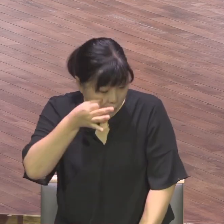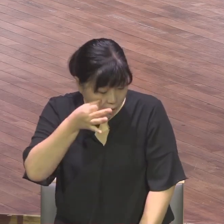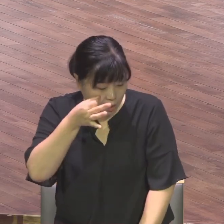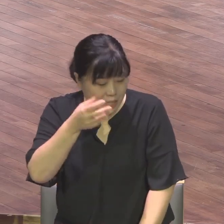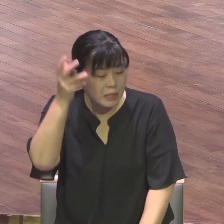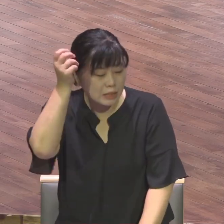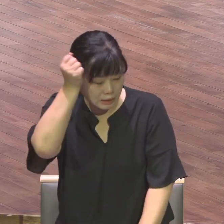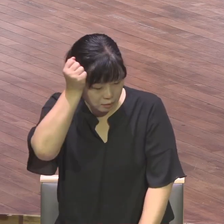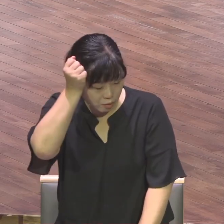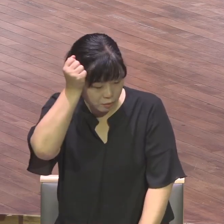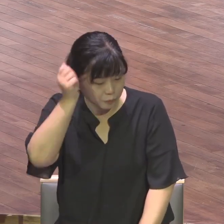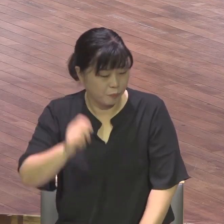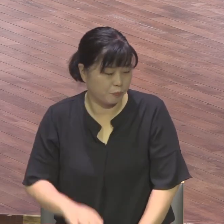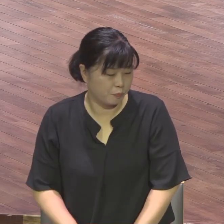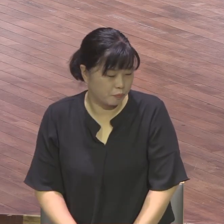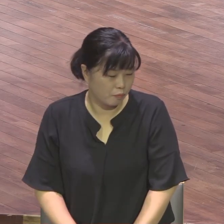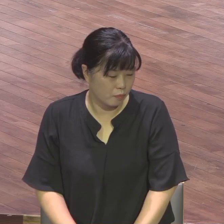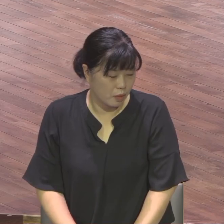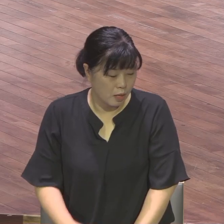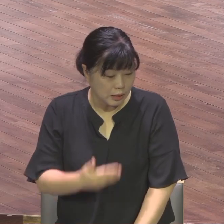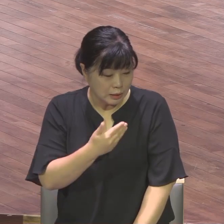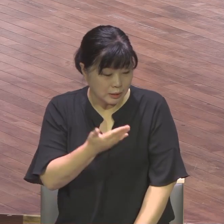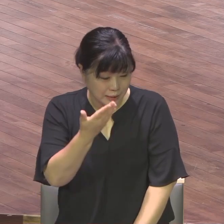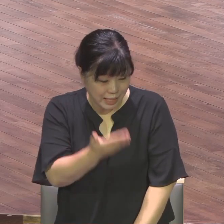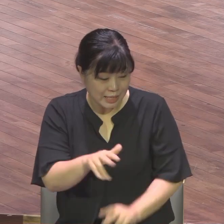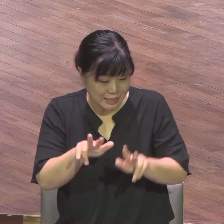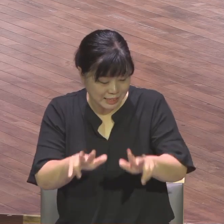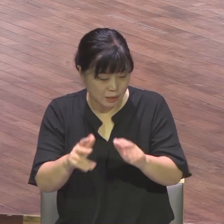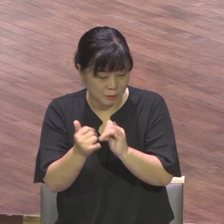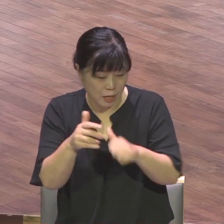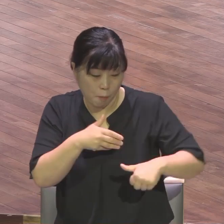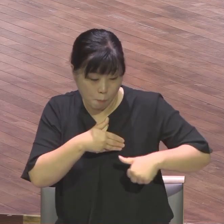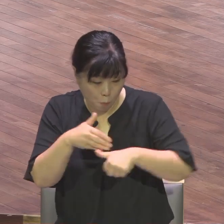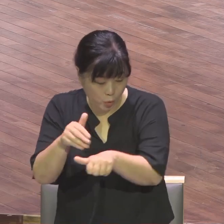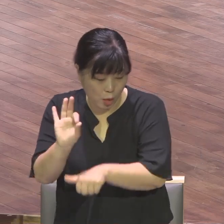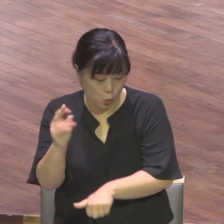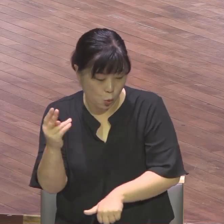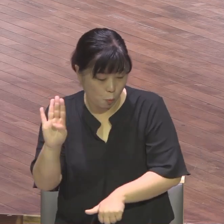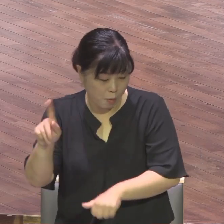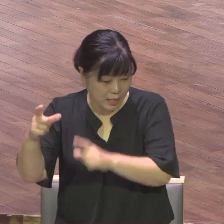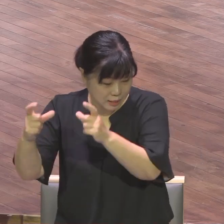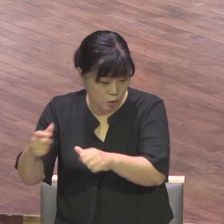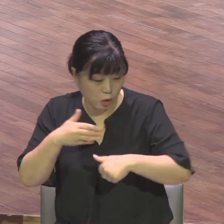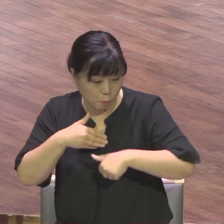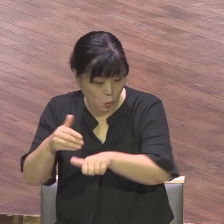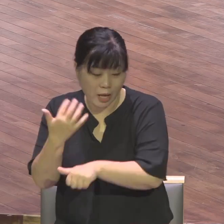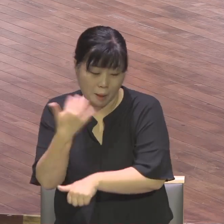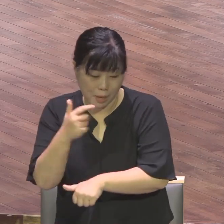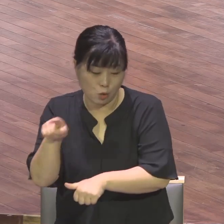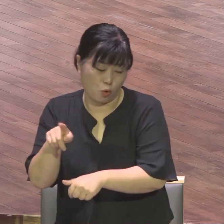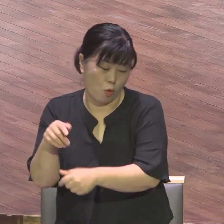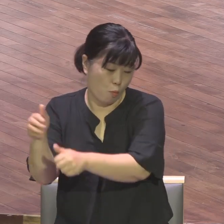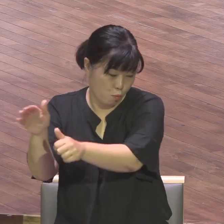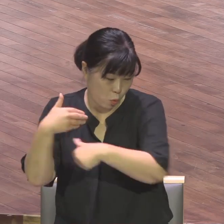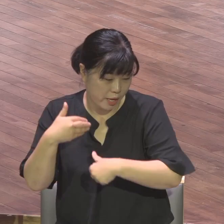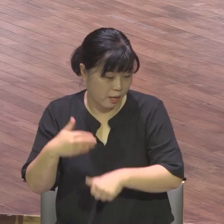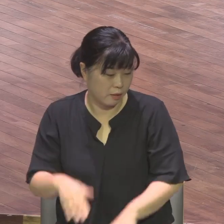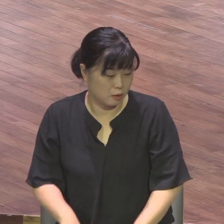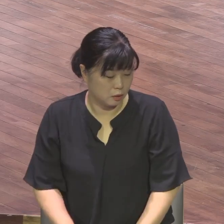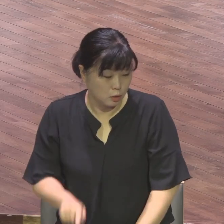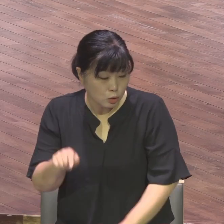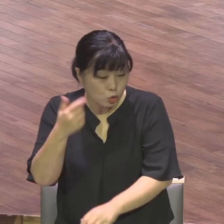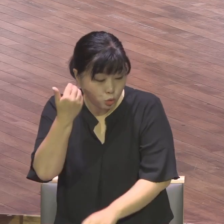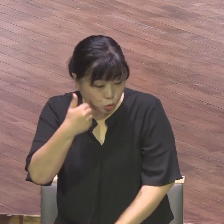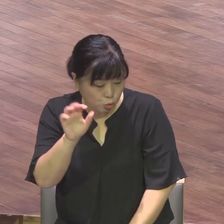상달되어 기억하신 바가 되었으니 내가 지금 사람들을 욥바에 보내어 베드로를 하는 시몬을 청하라.